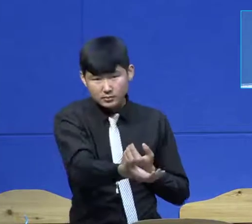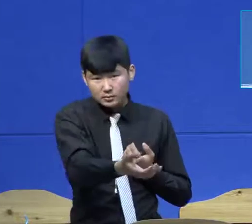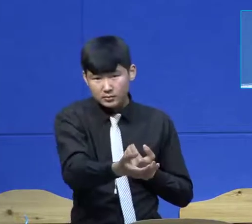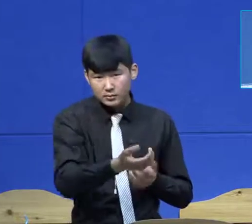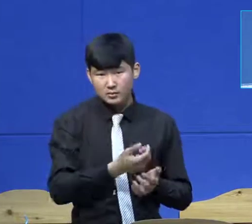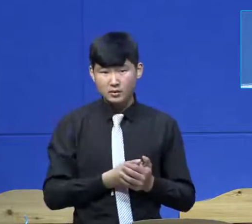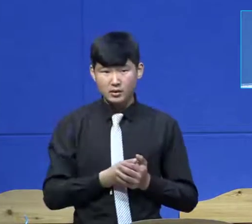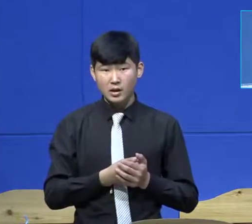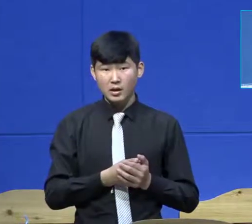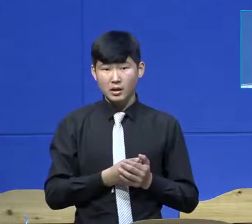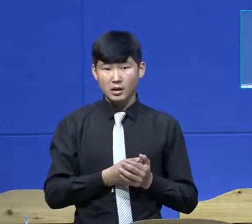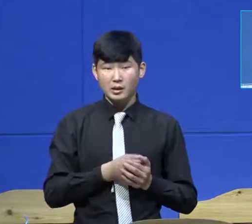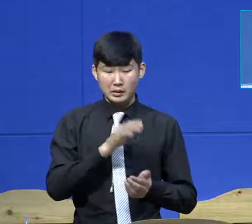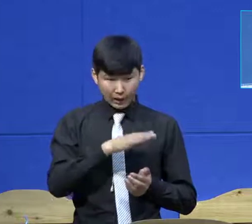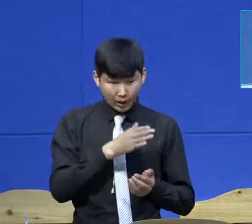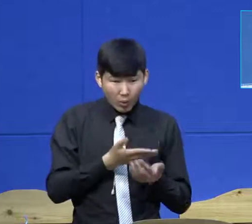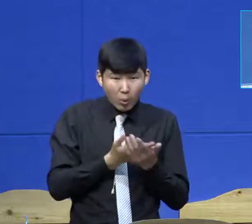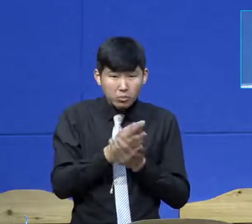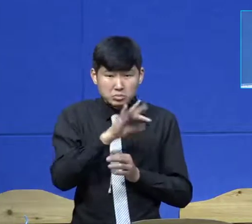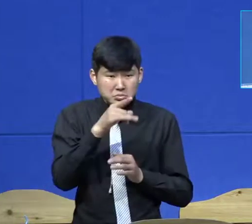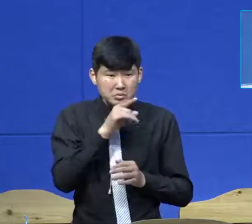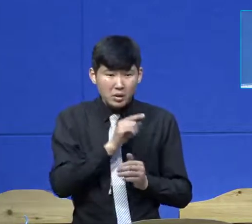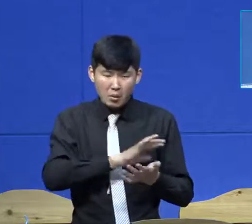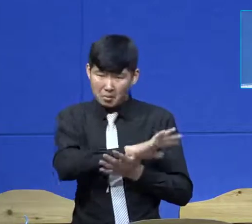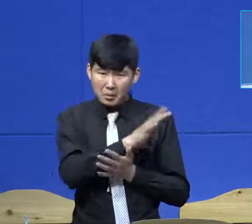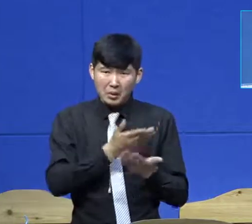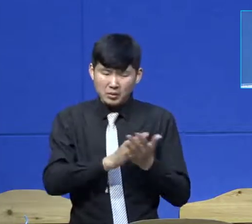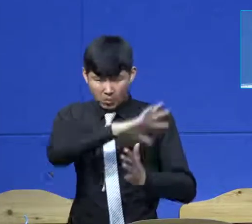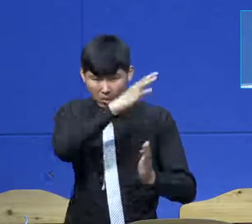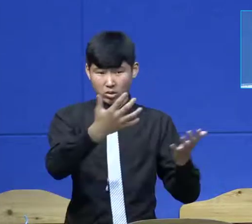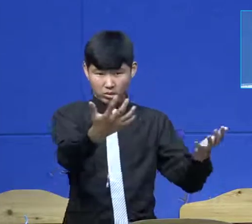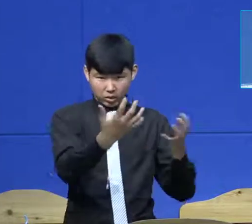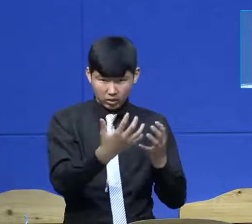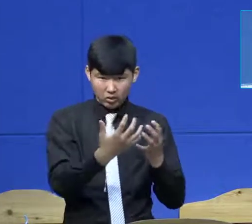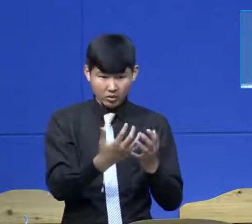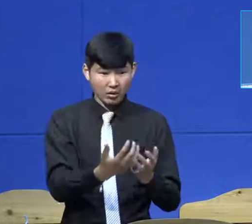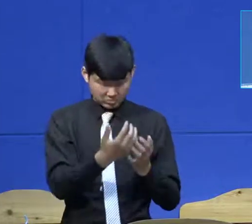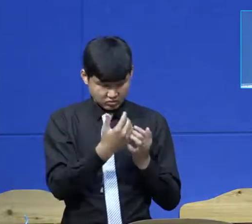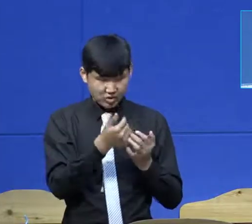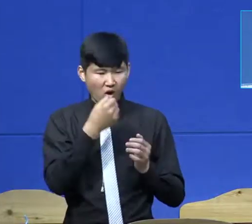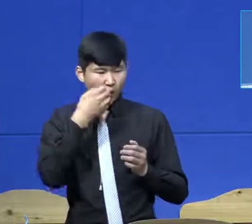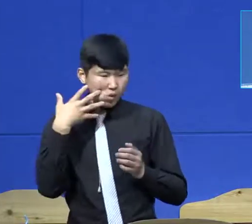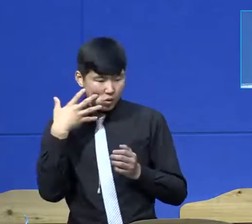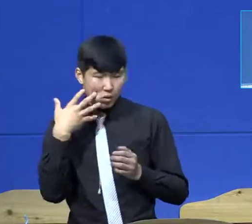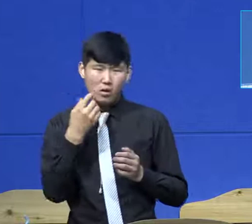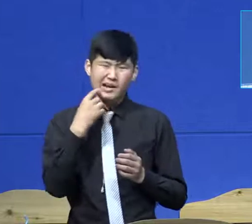тэгэх юм бол гуйлах чинь шиг бүгдээрээ цуглаж очих гүйлдэл хөл нэг тэгэх юм бол бог шидэд өгчин нэг шоколад шидэд өгчин